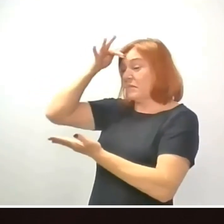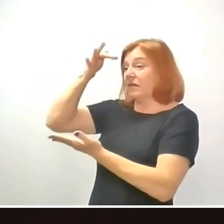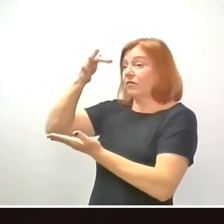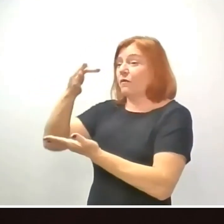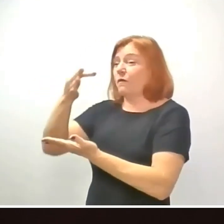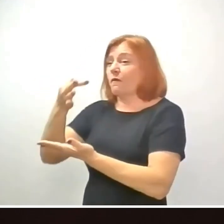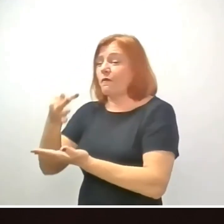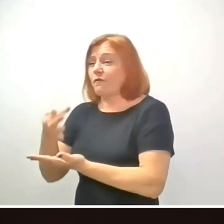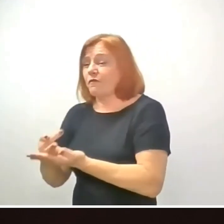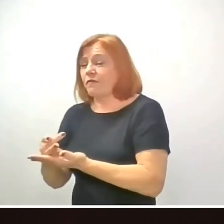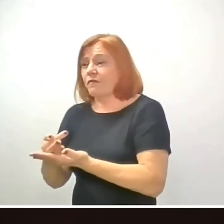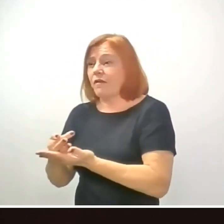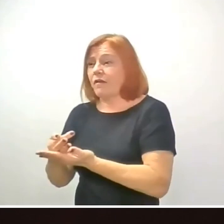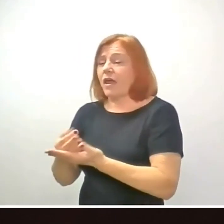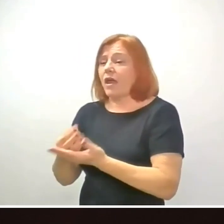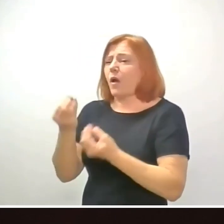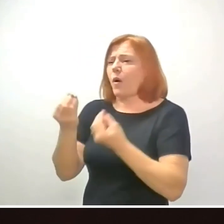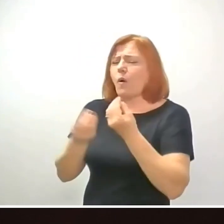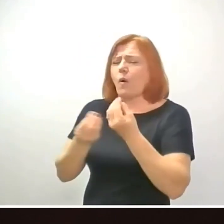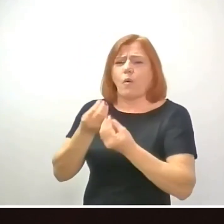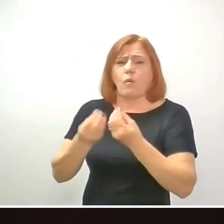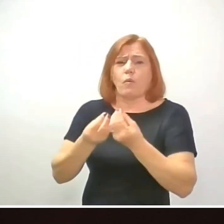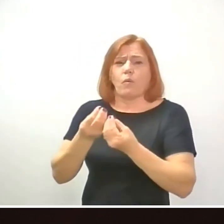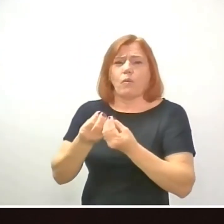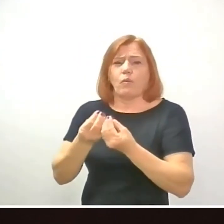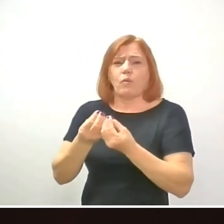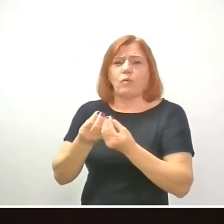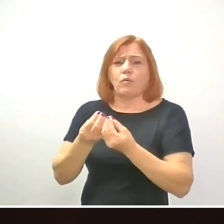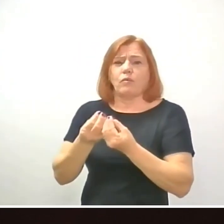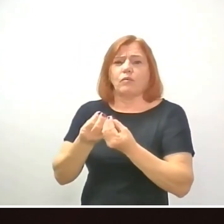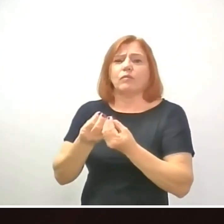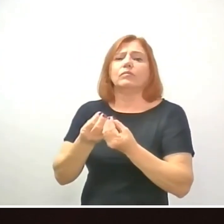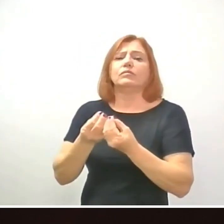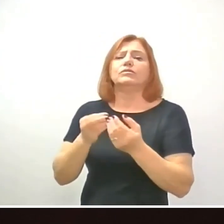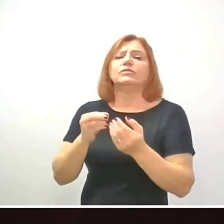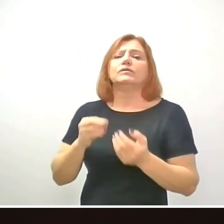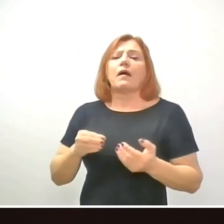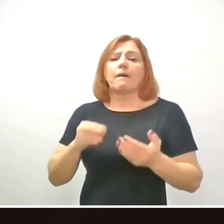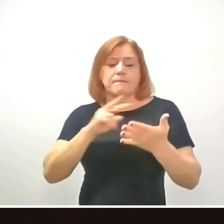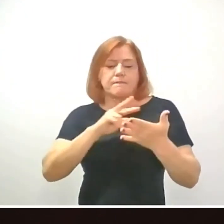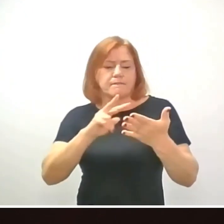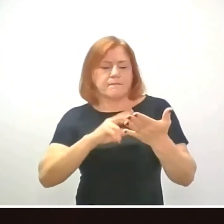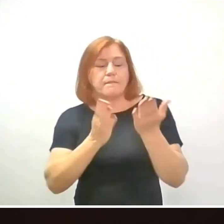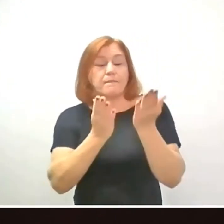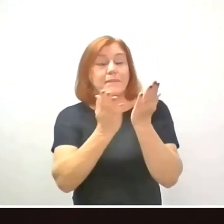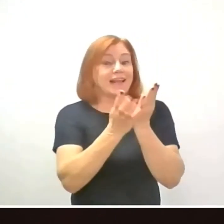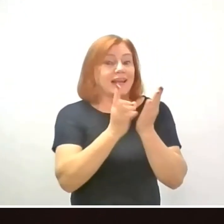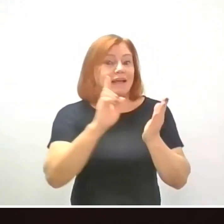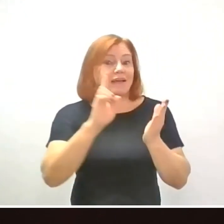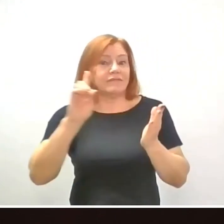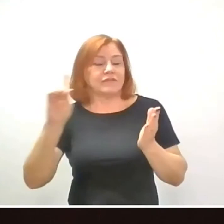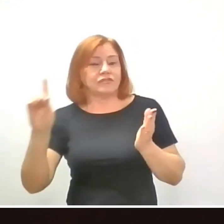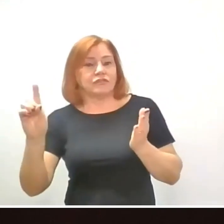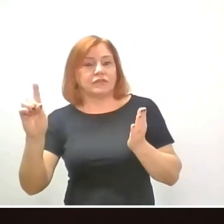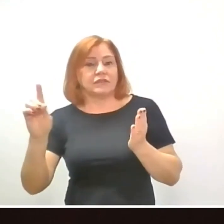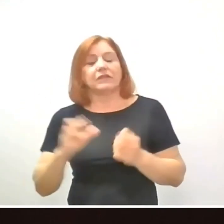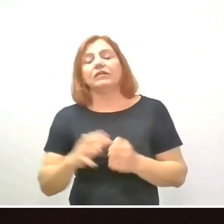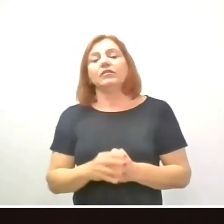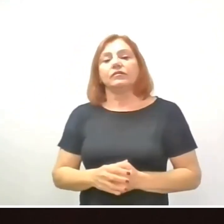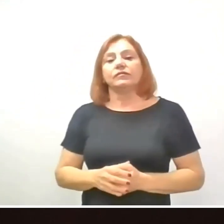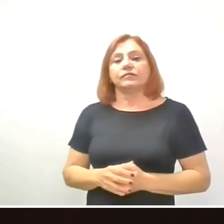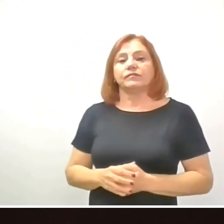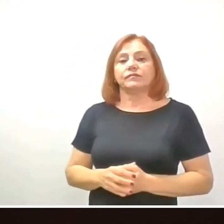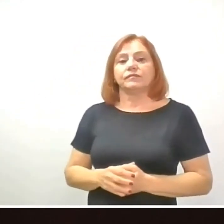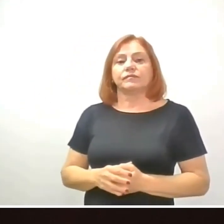esse trabalho de fazer eles serem um conosco, um com o Pai, um com o Filho. E no fim, nós